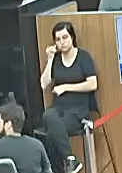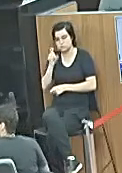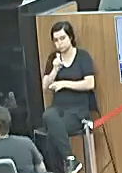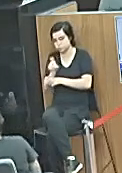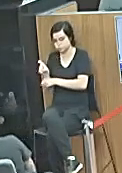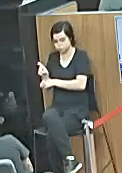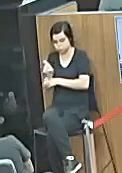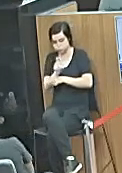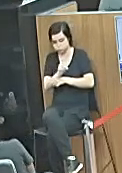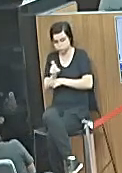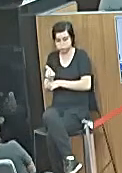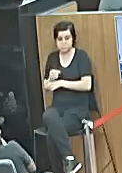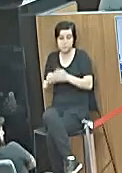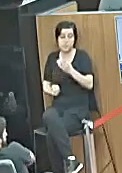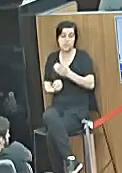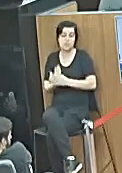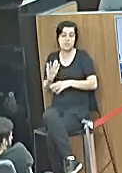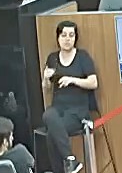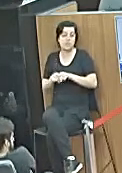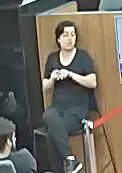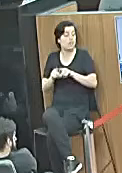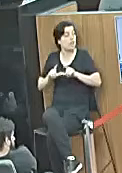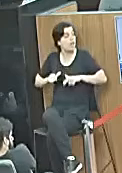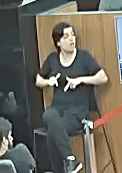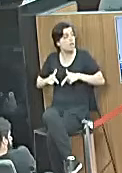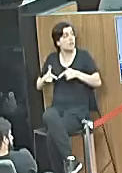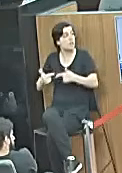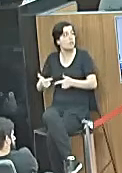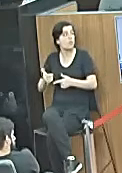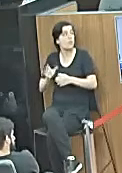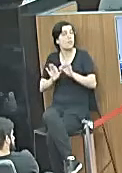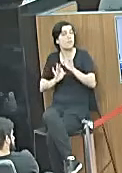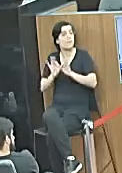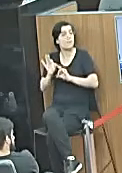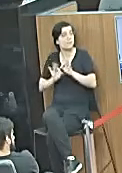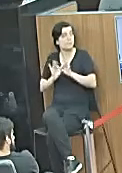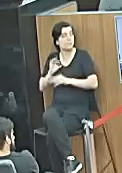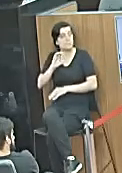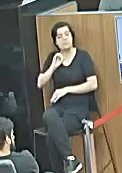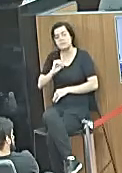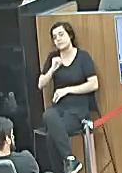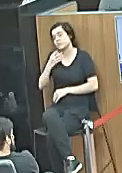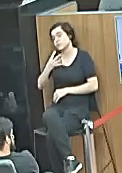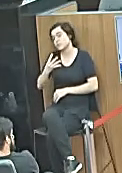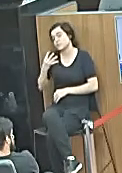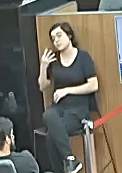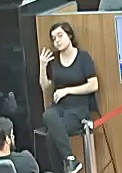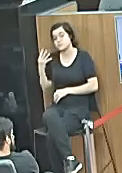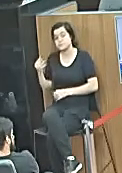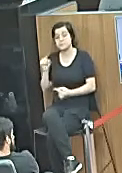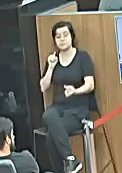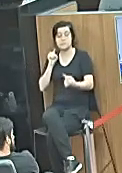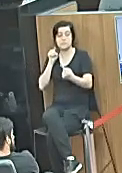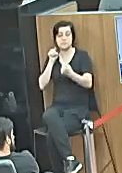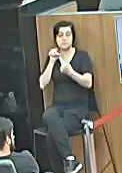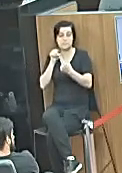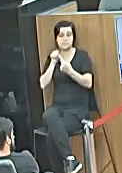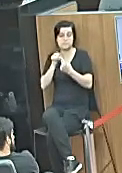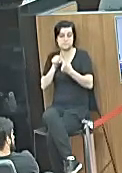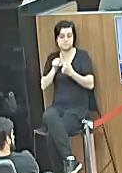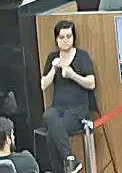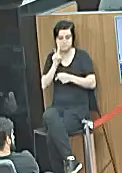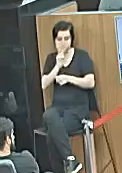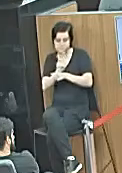criar a ação no âmbito do programa 0 44 destinada inspencionar